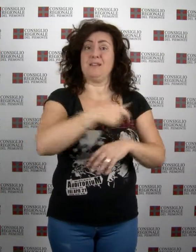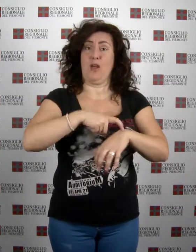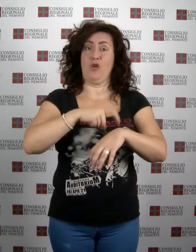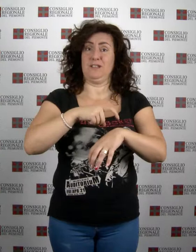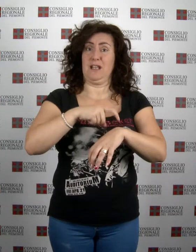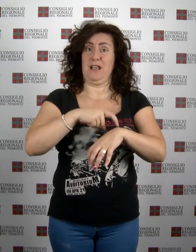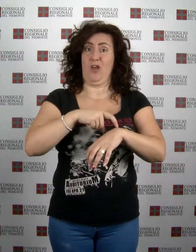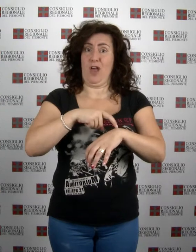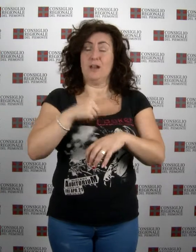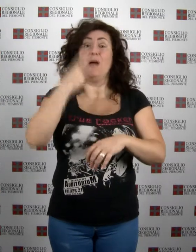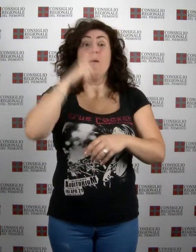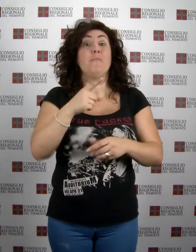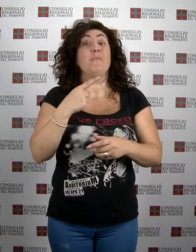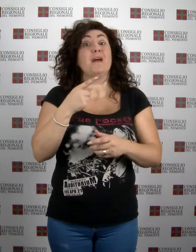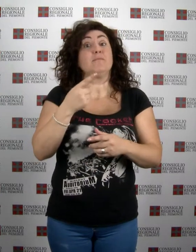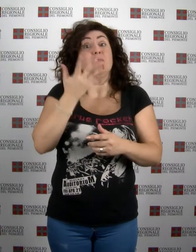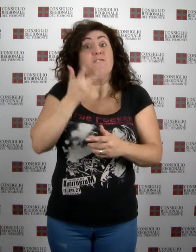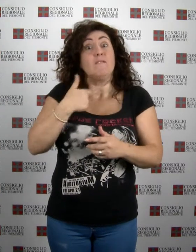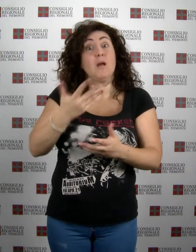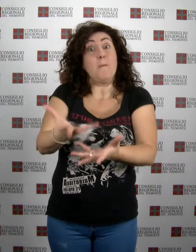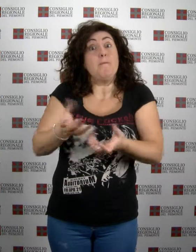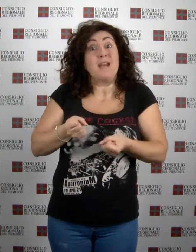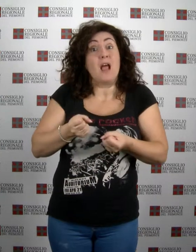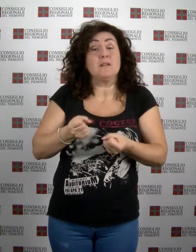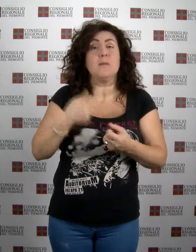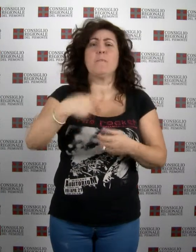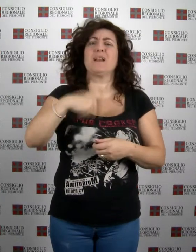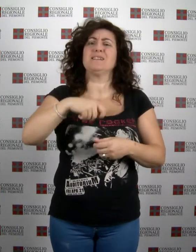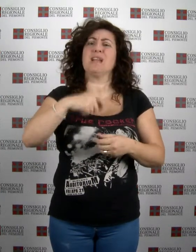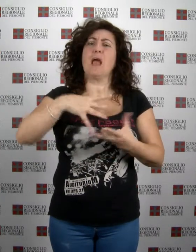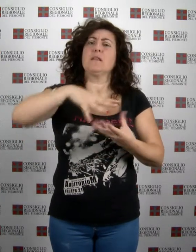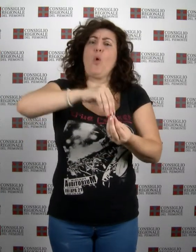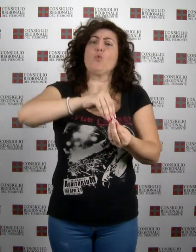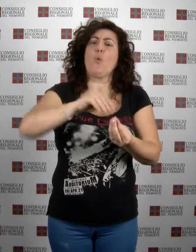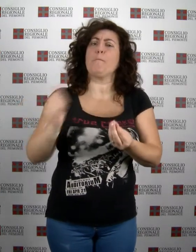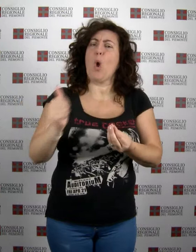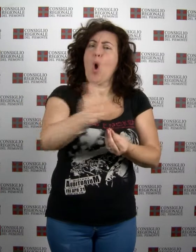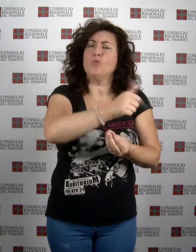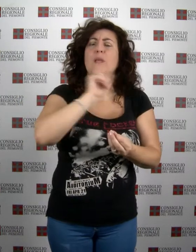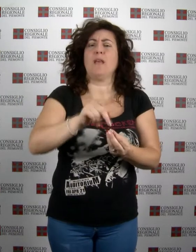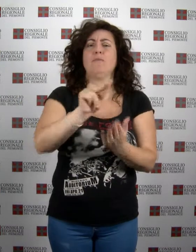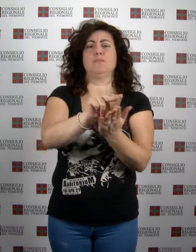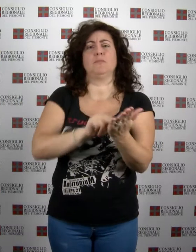dotazioni è necessario che il presidente di ogni gruppo compili apposita domanda. Inoltre non sono ammesse a